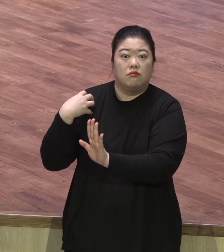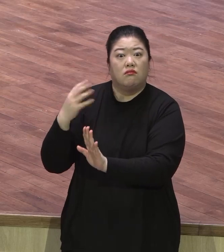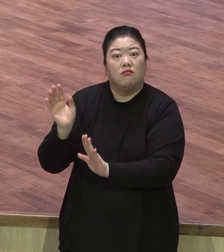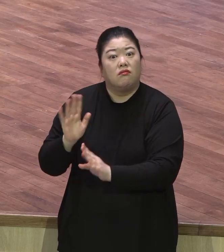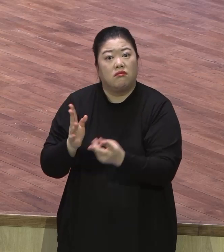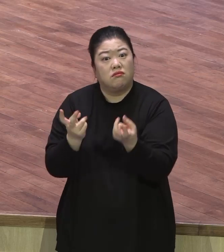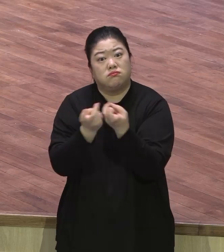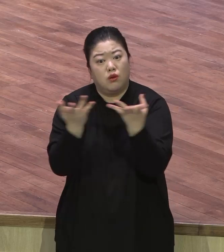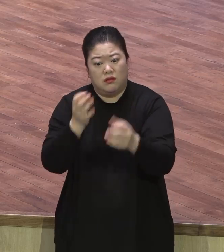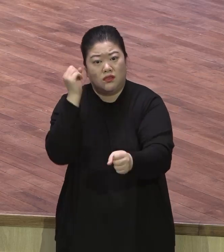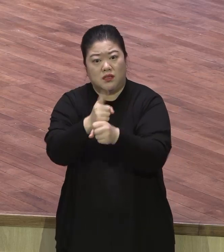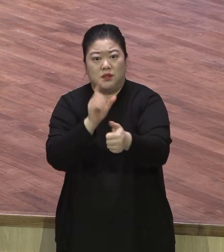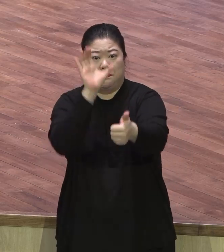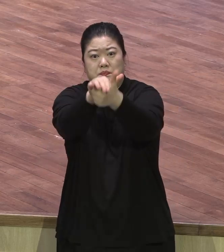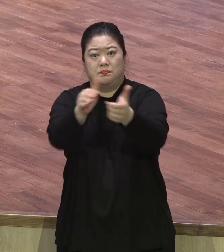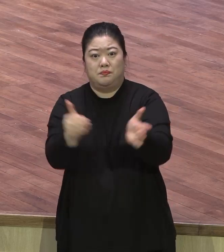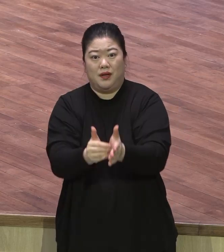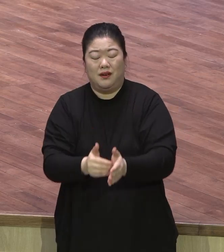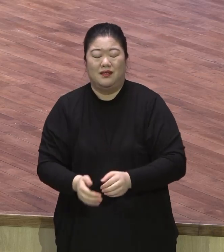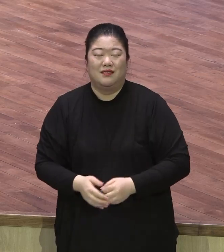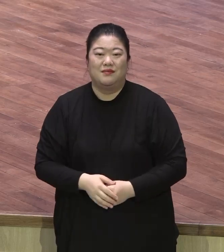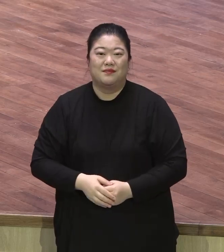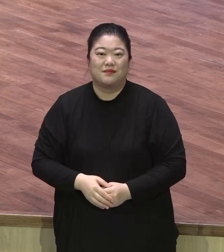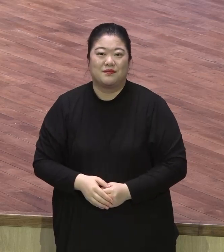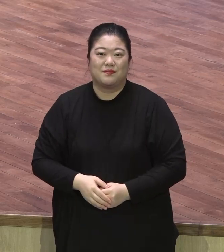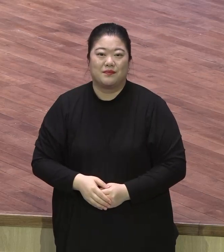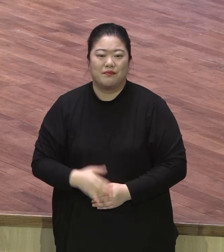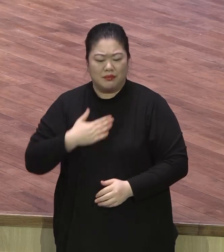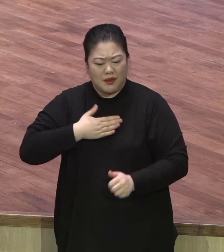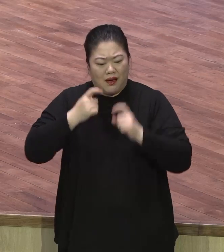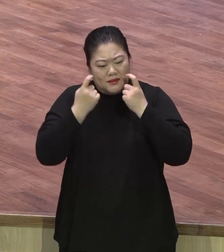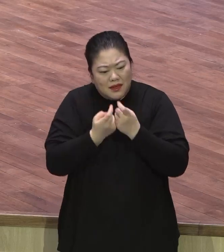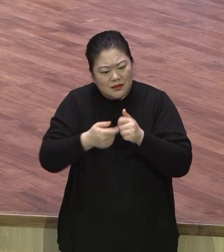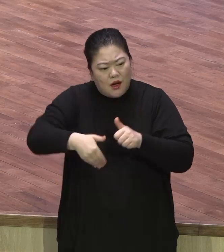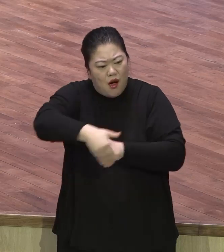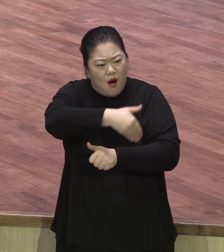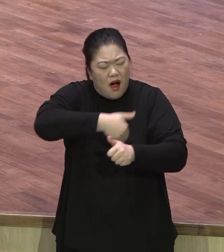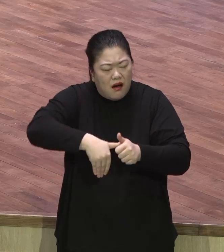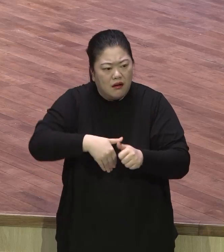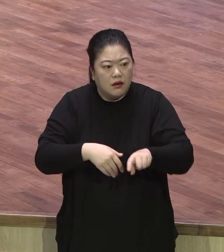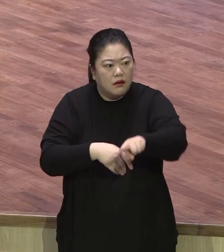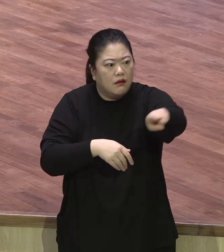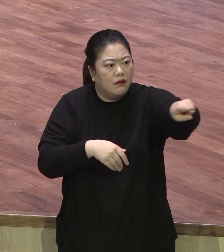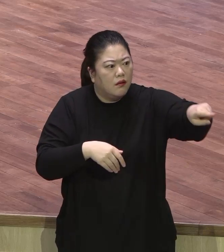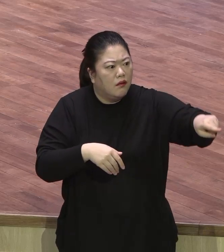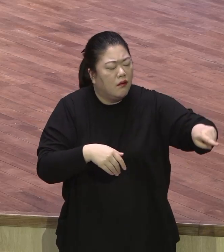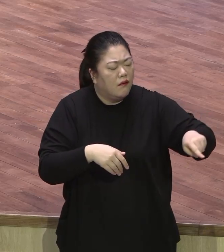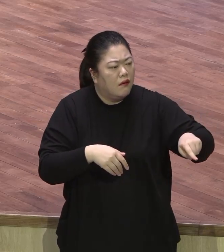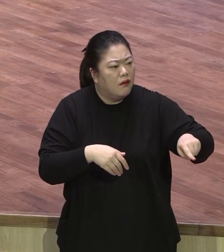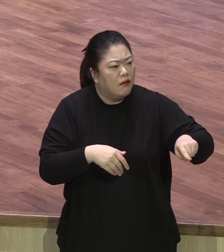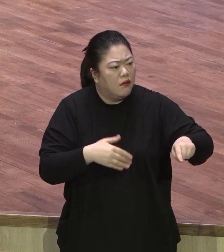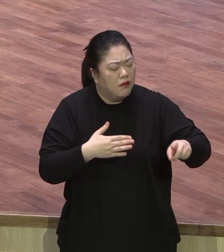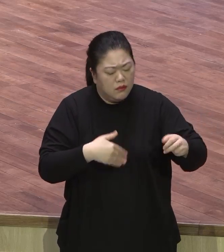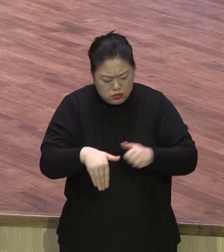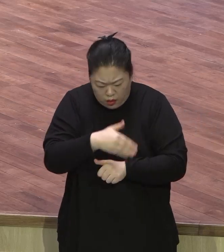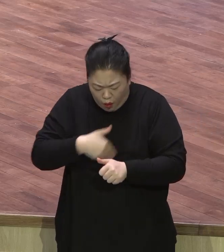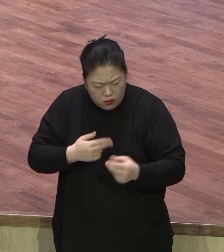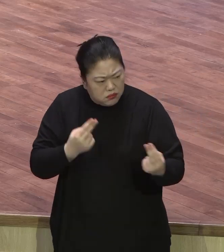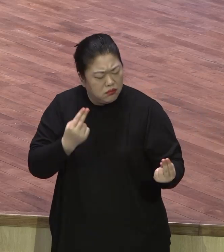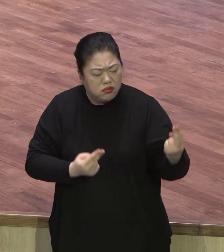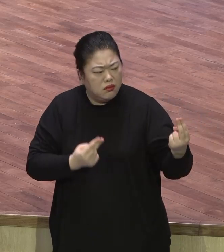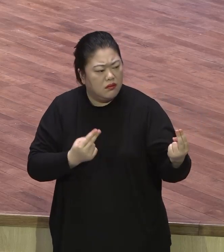창책의 3장 고통과 저주 속에 지금 우리 환경은 주위 사람들 다 유리 방황을 하고 있습니다 불신